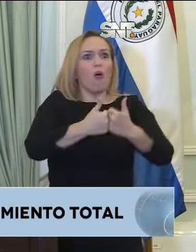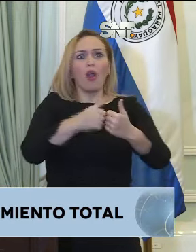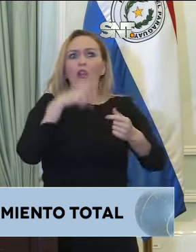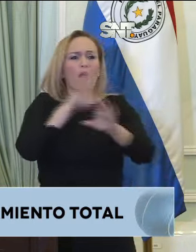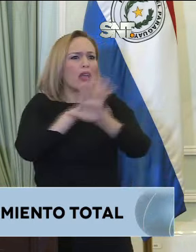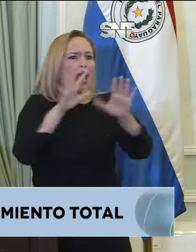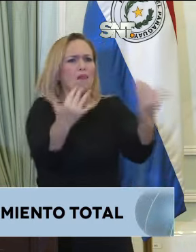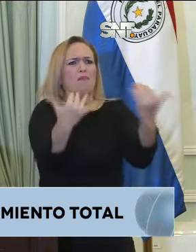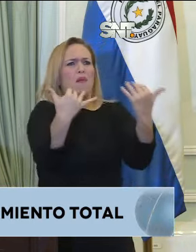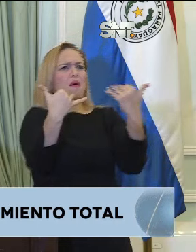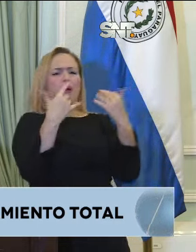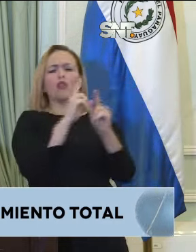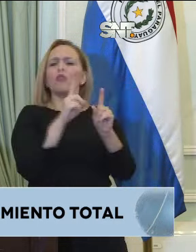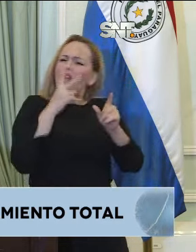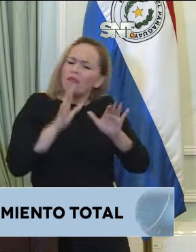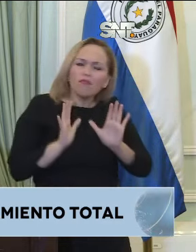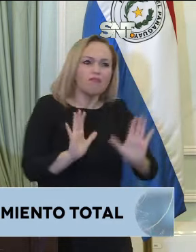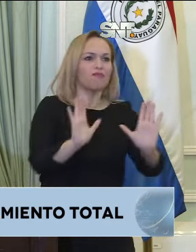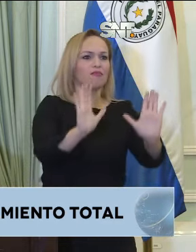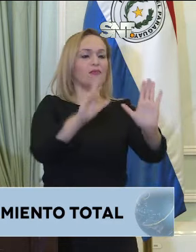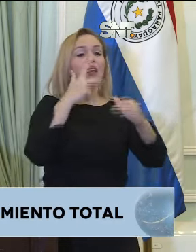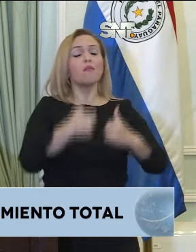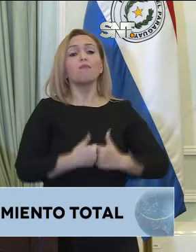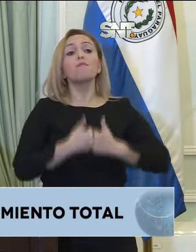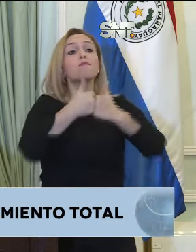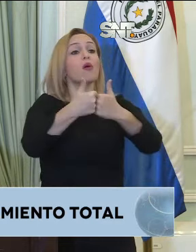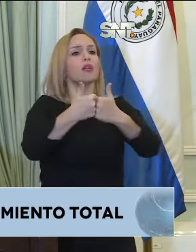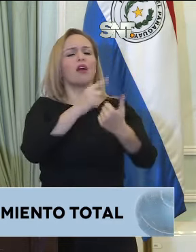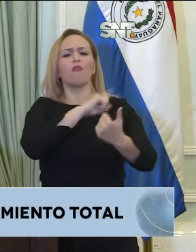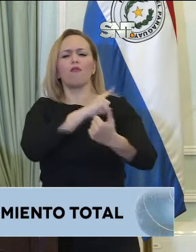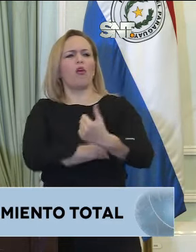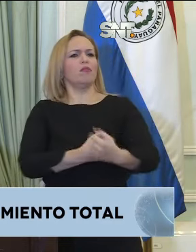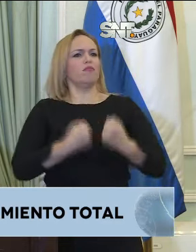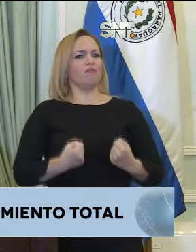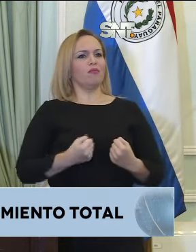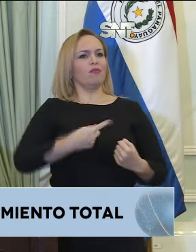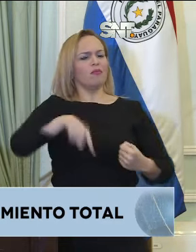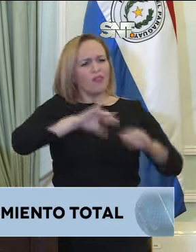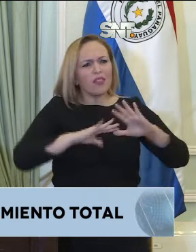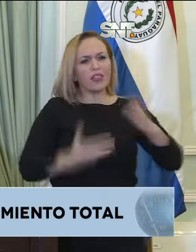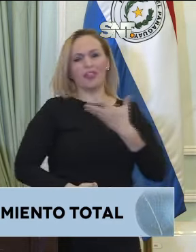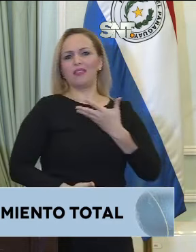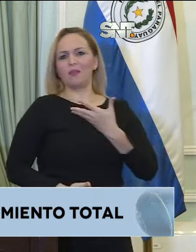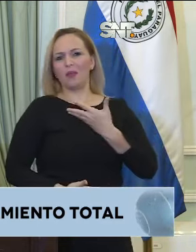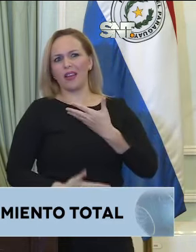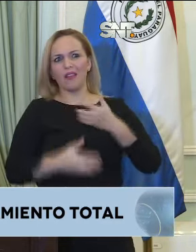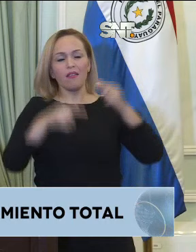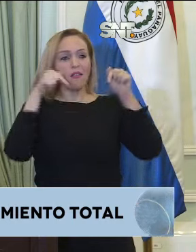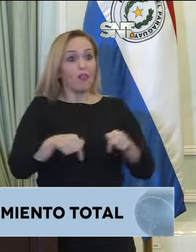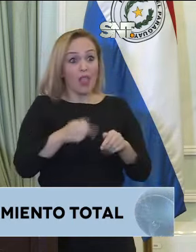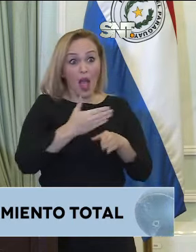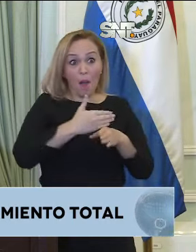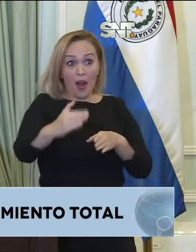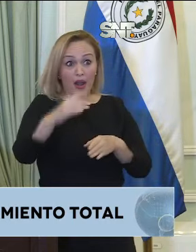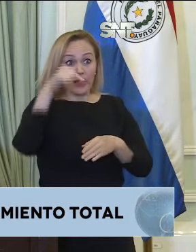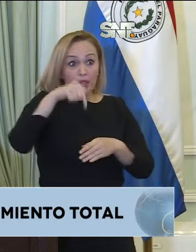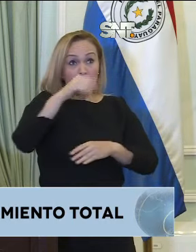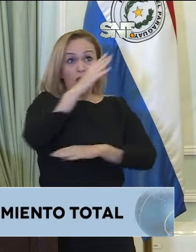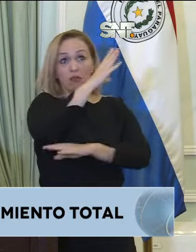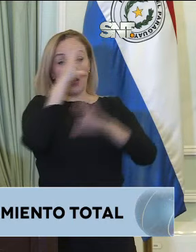queremos hacer lo mejor. Y lo mejor es fuerza, firmeza, disciplina. A partir de las cero horas,